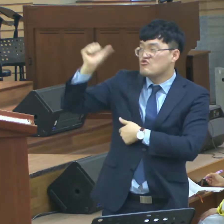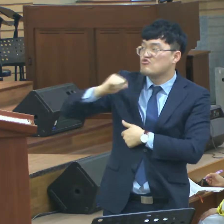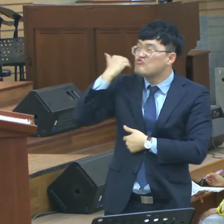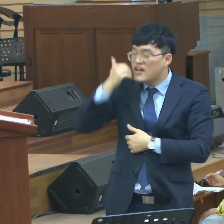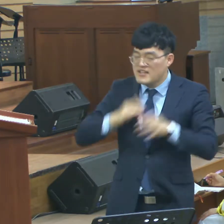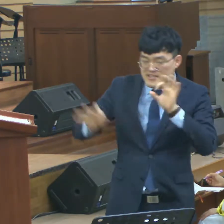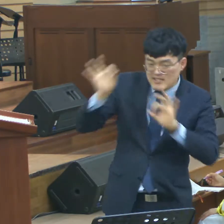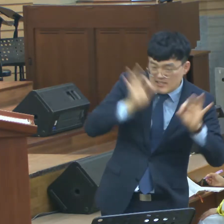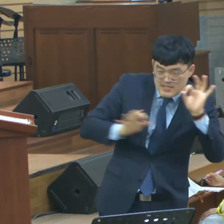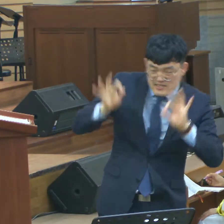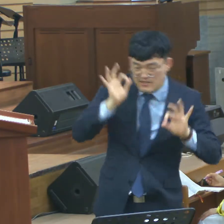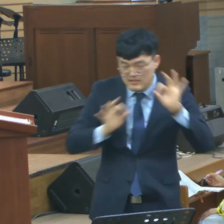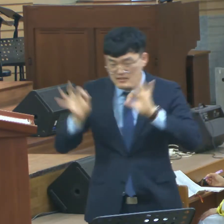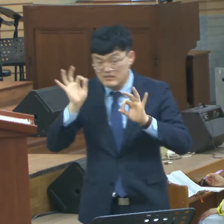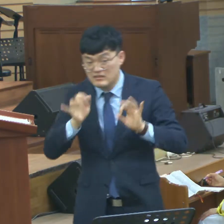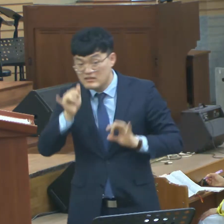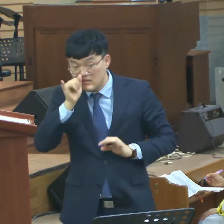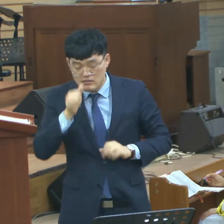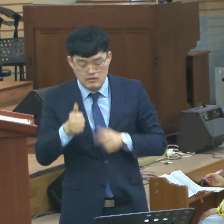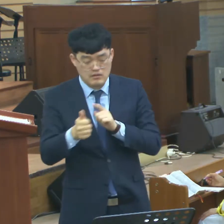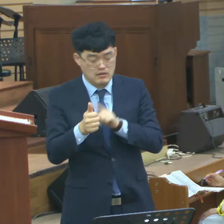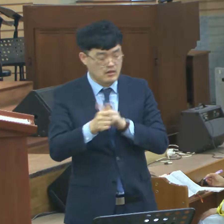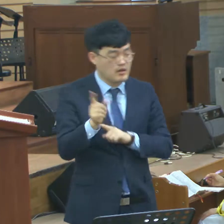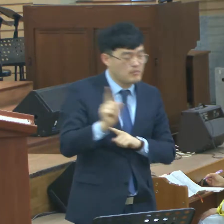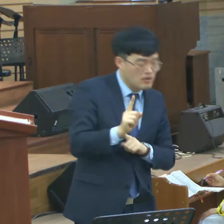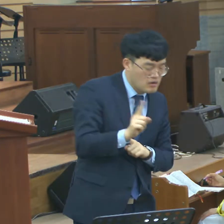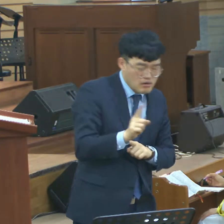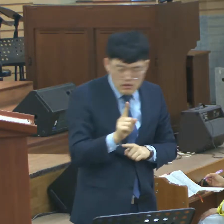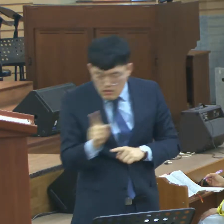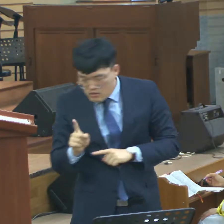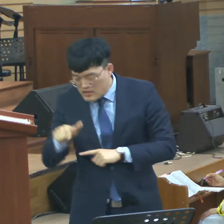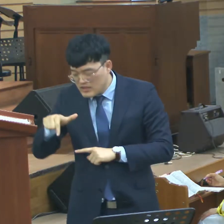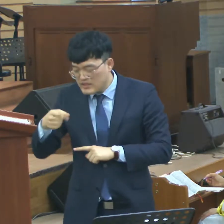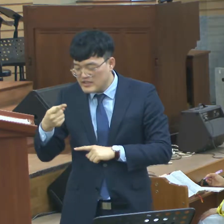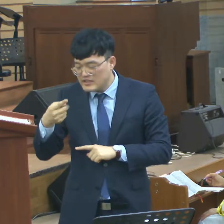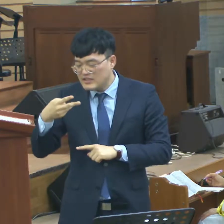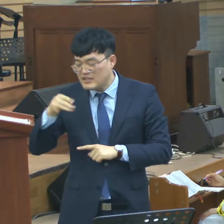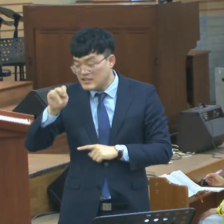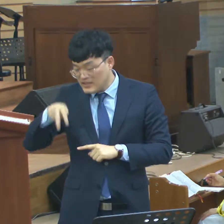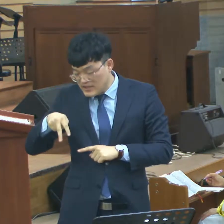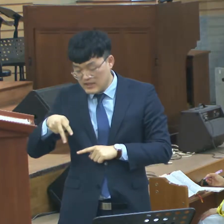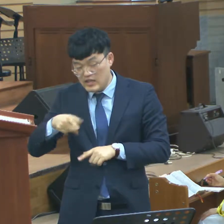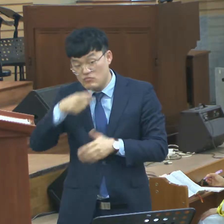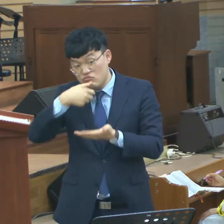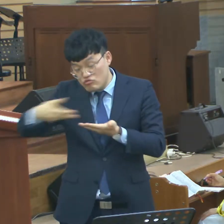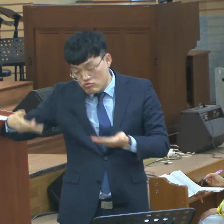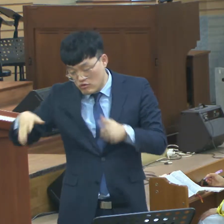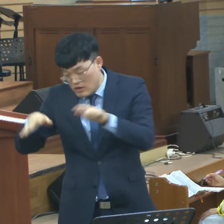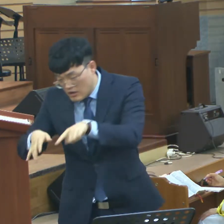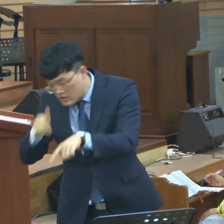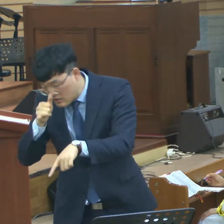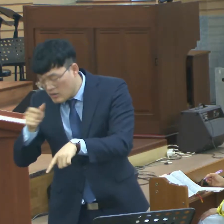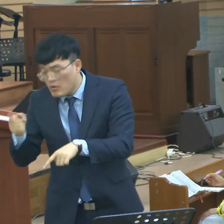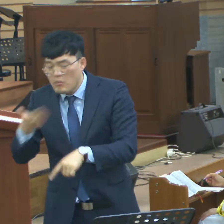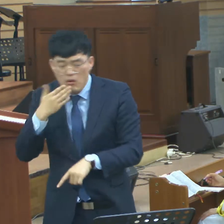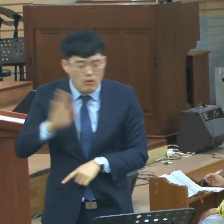이제 있는데 먹을 게 없잖아요. 그런데 까마귀가 아침과 저녁에 떡과 고기를 물어와요. 새가 물어온 음식을 먹는